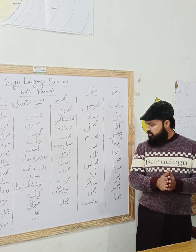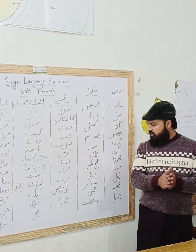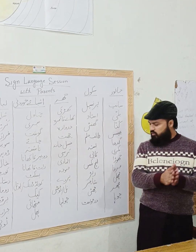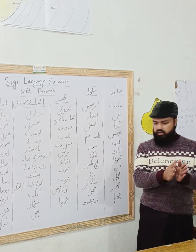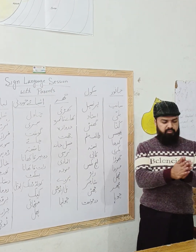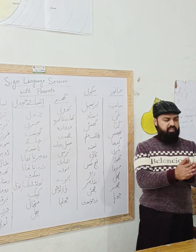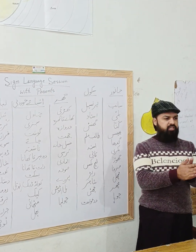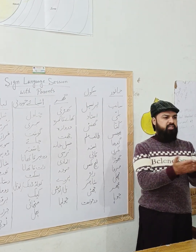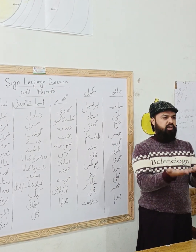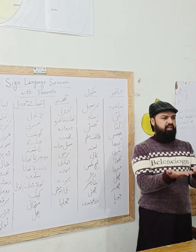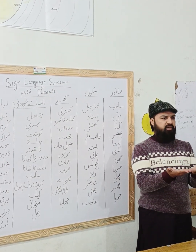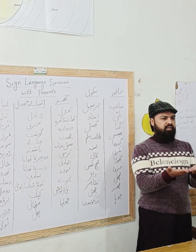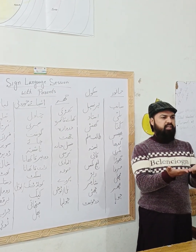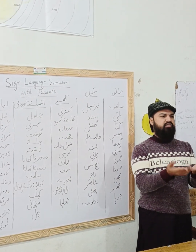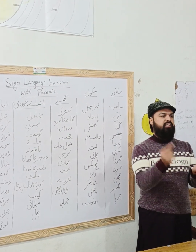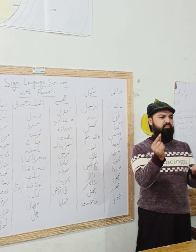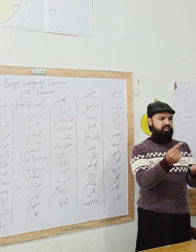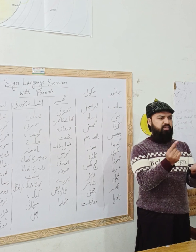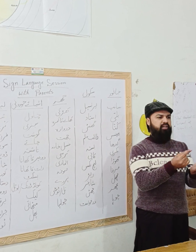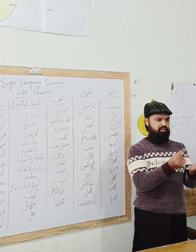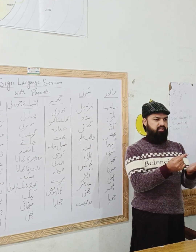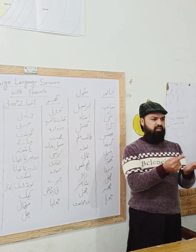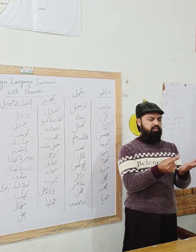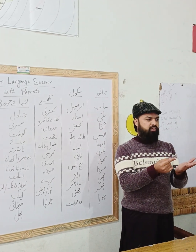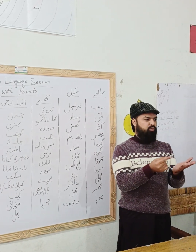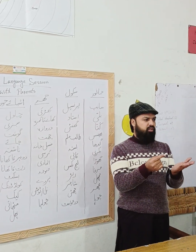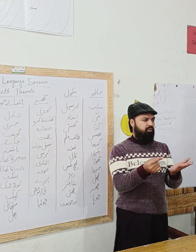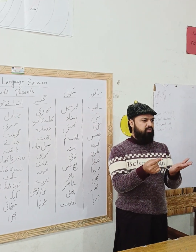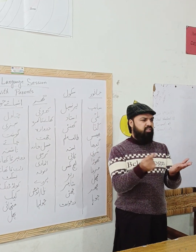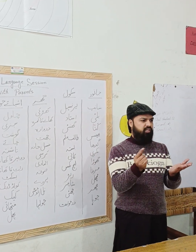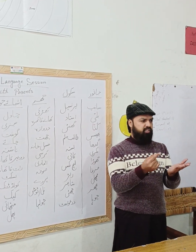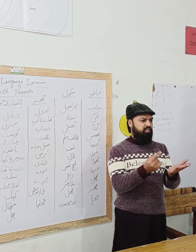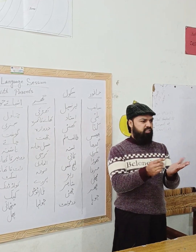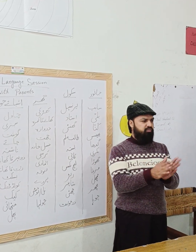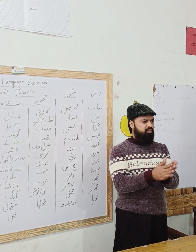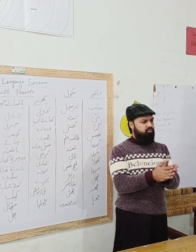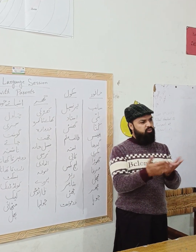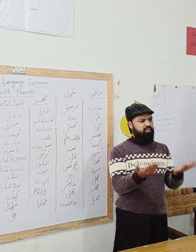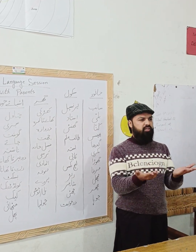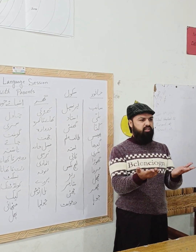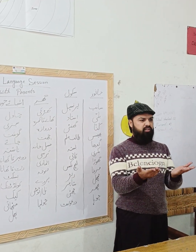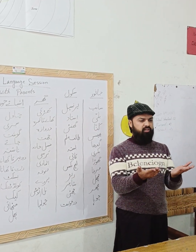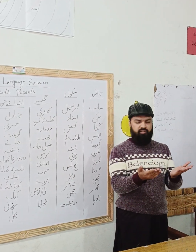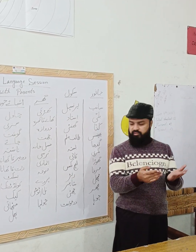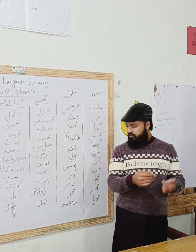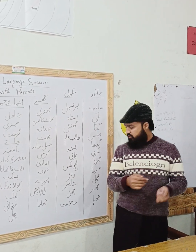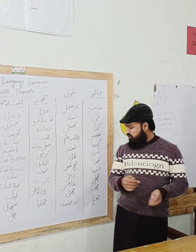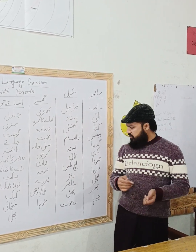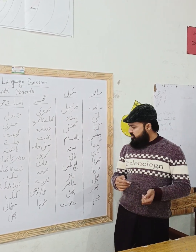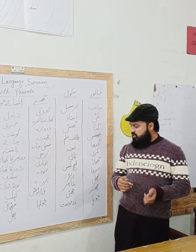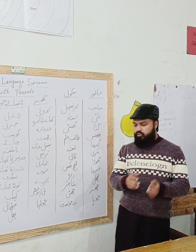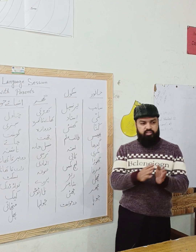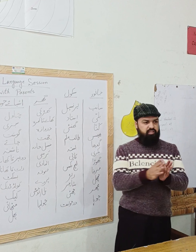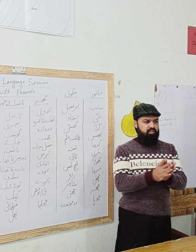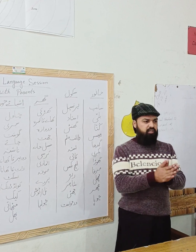के कॉपी का ये इशारा है लेकिन साथ हम लिखने का करेंगे, क्योंकि कॉपी से लिखा जाता है, इस वजह इसको लिखने का करेंगे। इस तरह जो